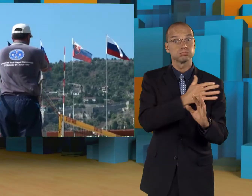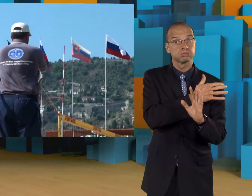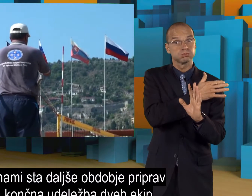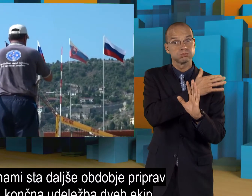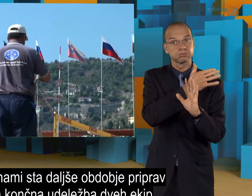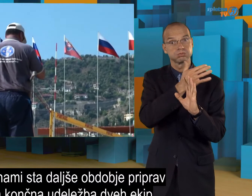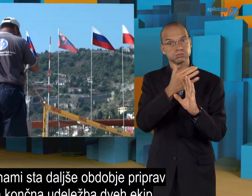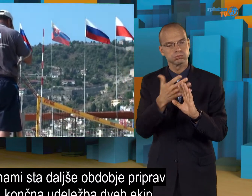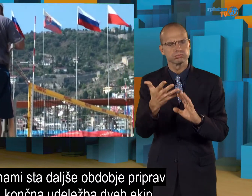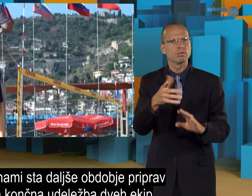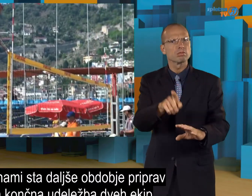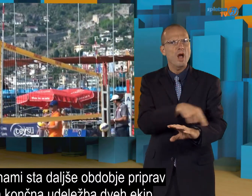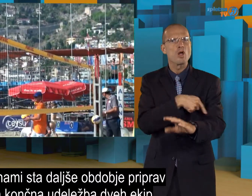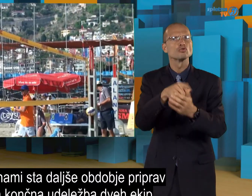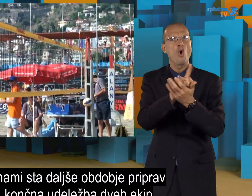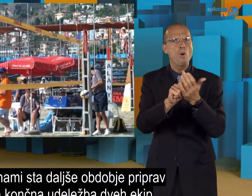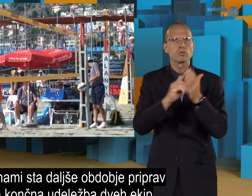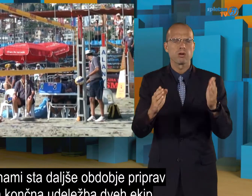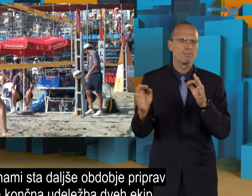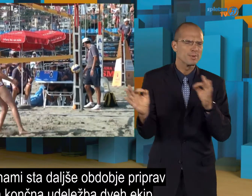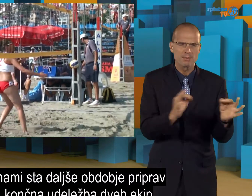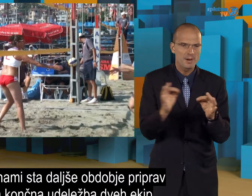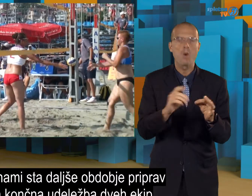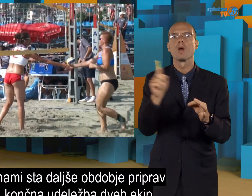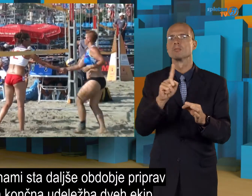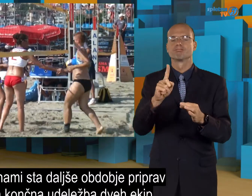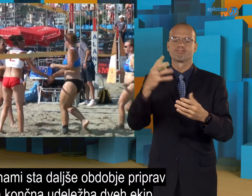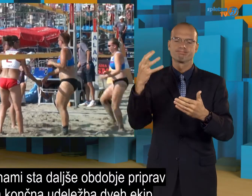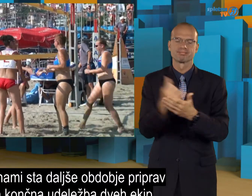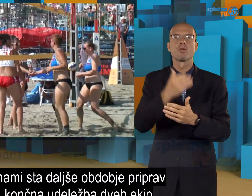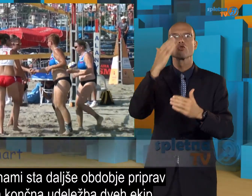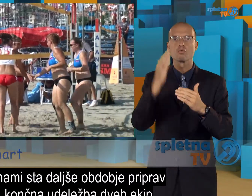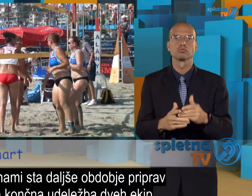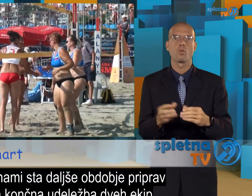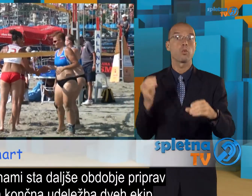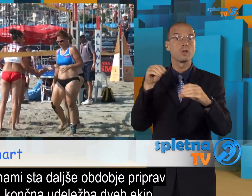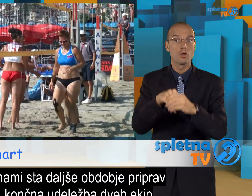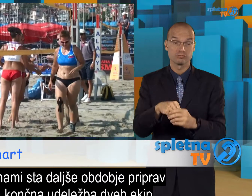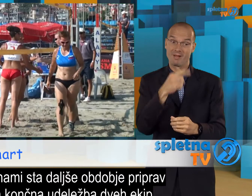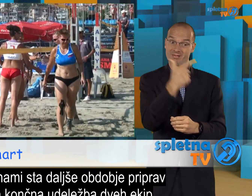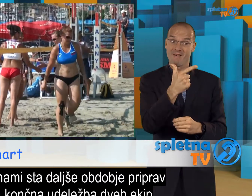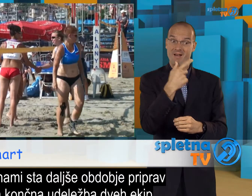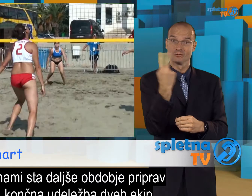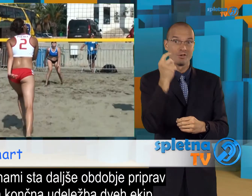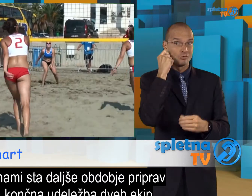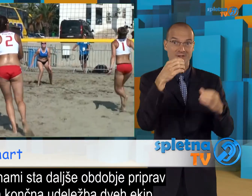Za nami sta daljše obdobje priprav in končna udeležba dveh ekip na tretjem Evropskem prvenstvu gluhih odbojki na